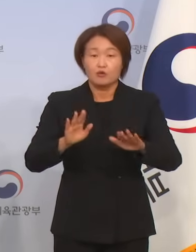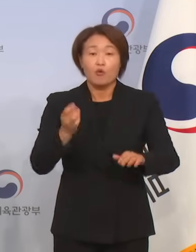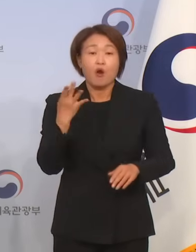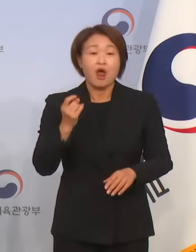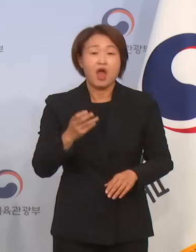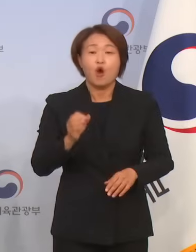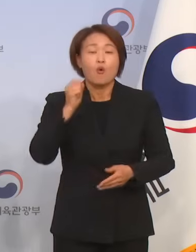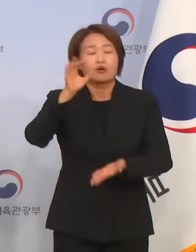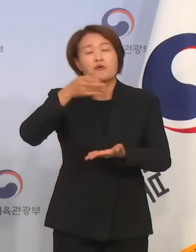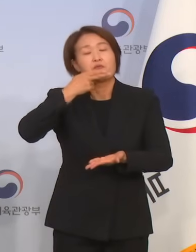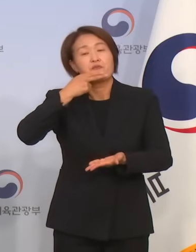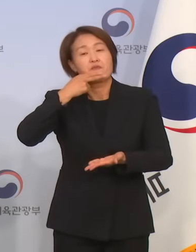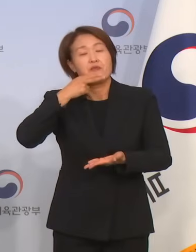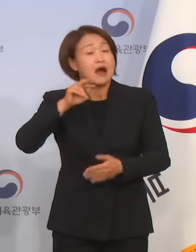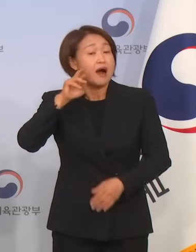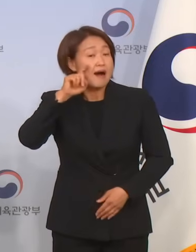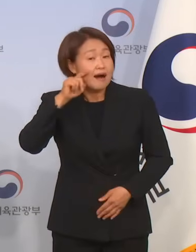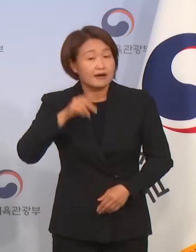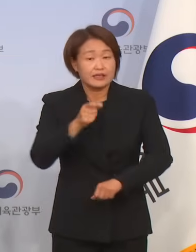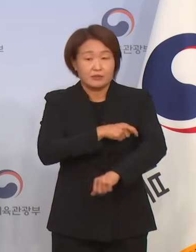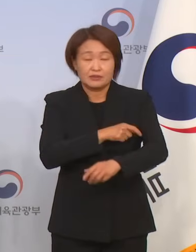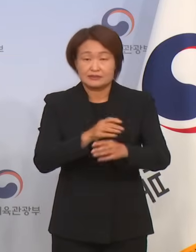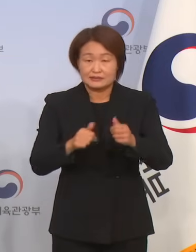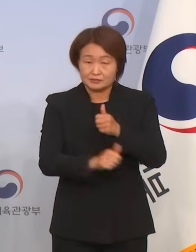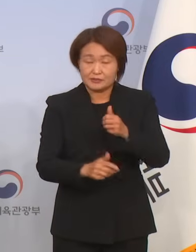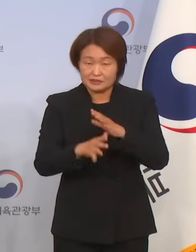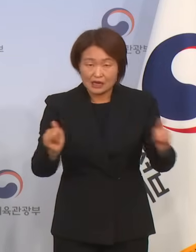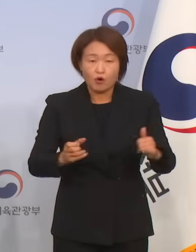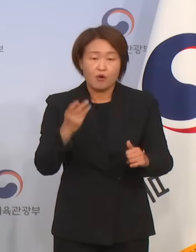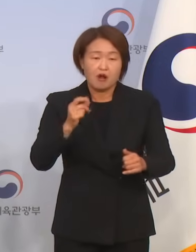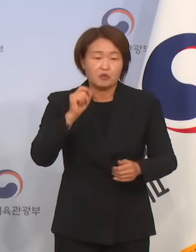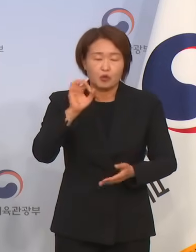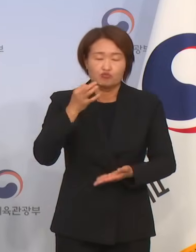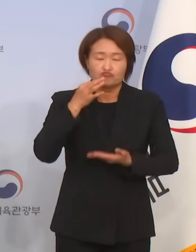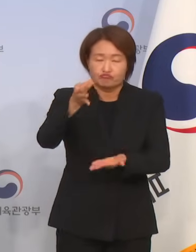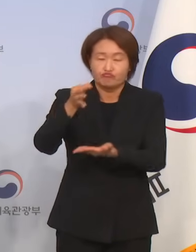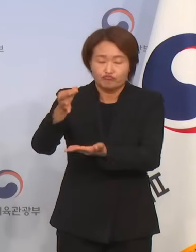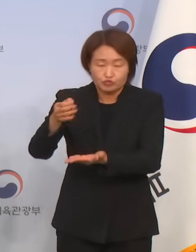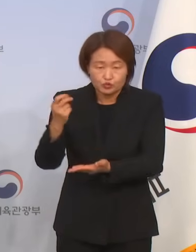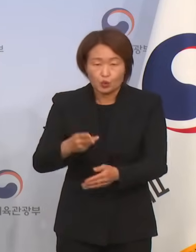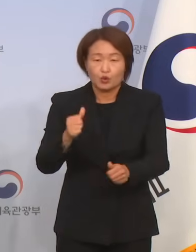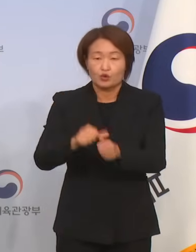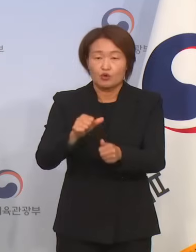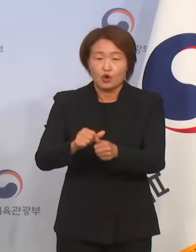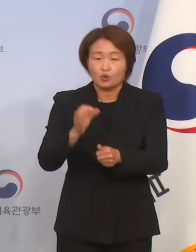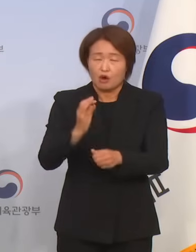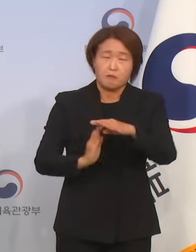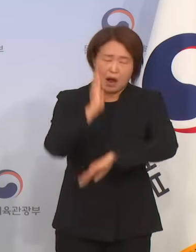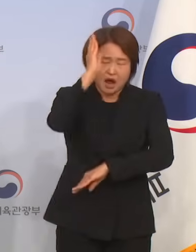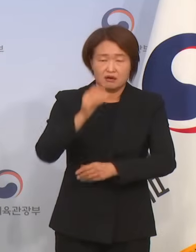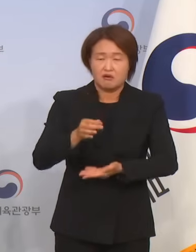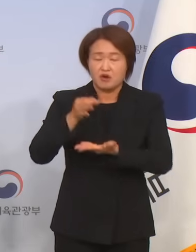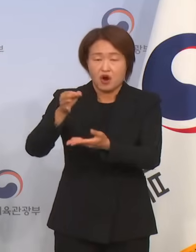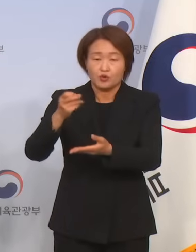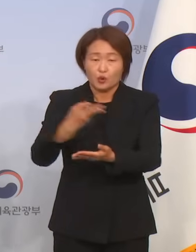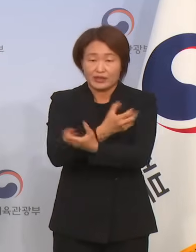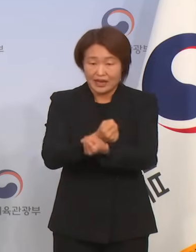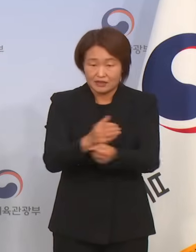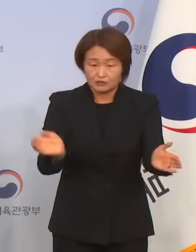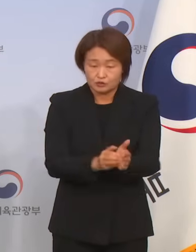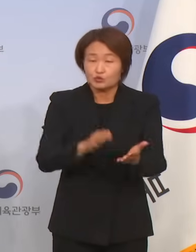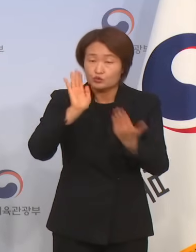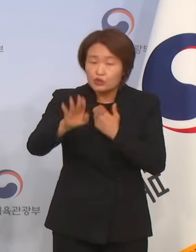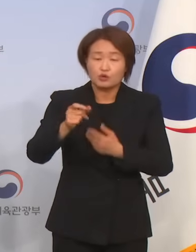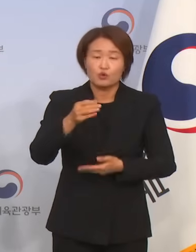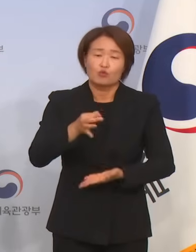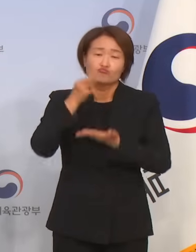무보수가 원칙인 비상근 임원에 대해 고정보수를 지급하고 자문료 한도를 초과하거나 계약기간 종료